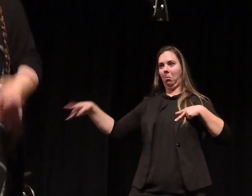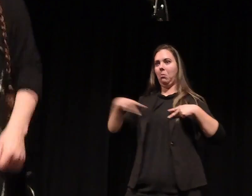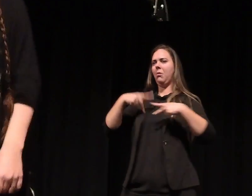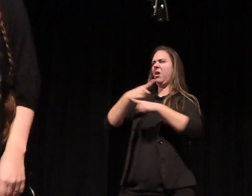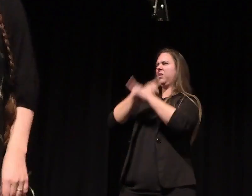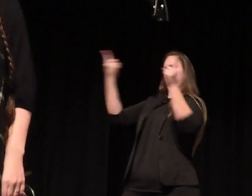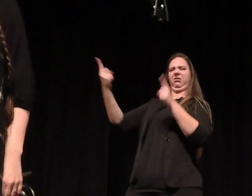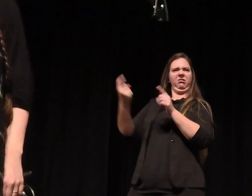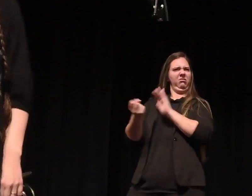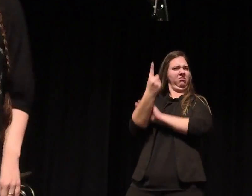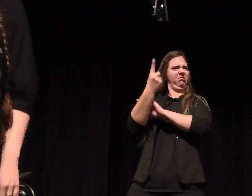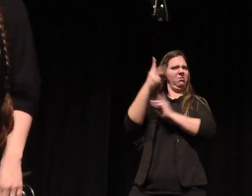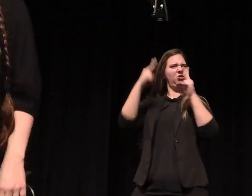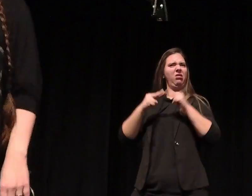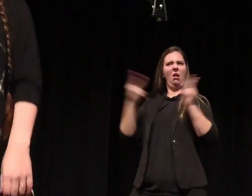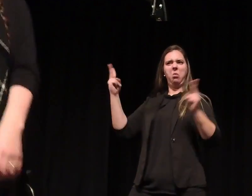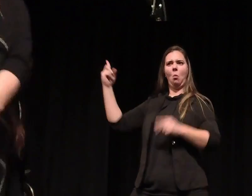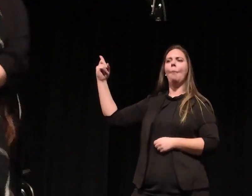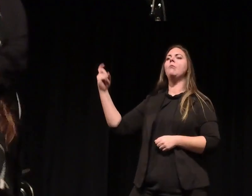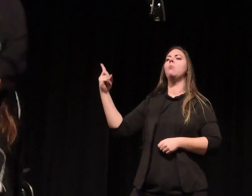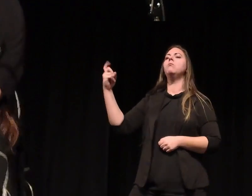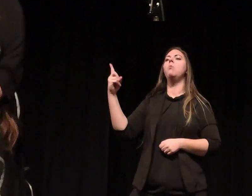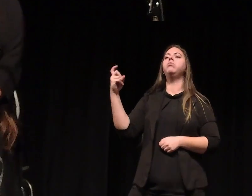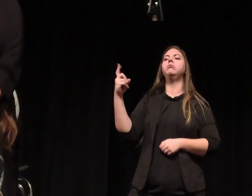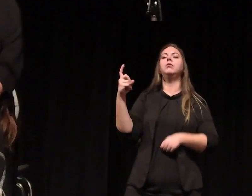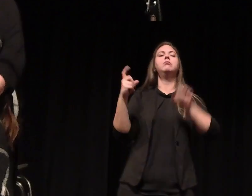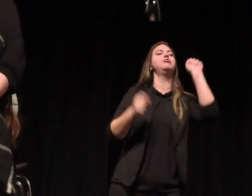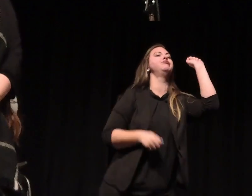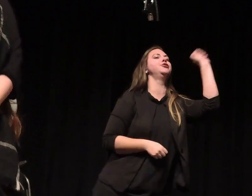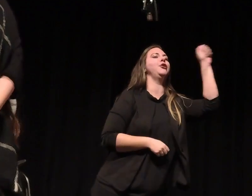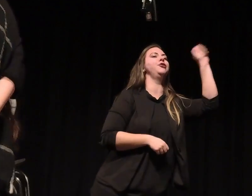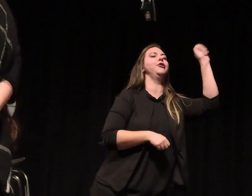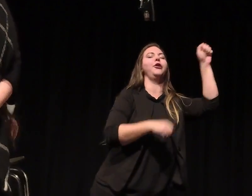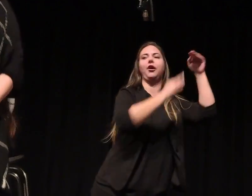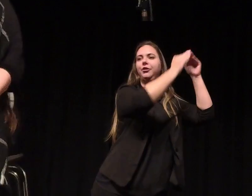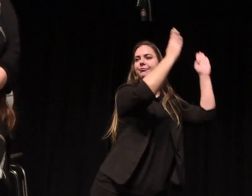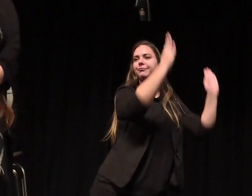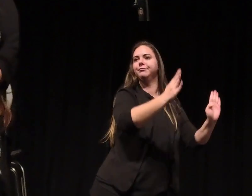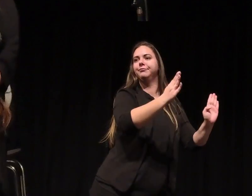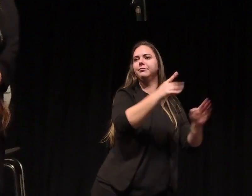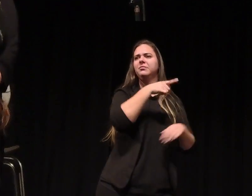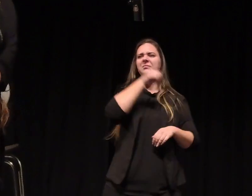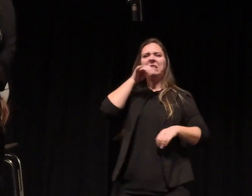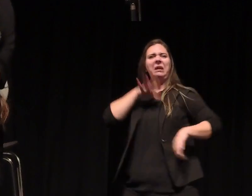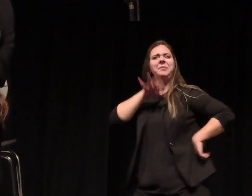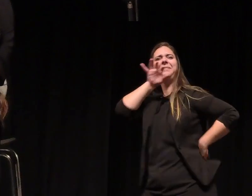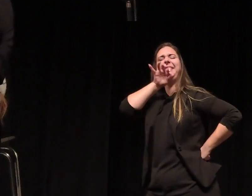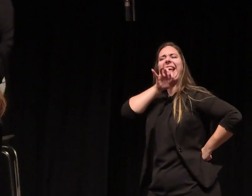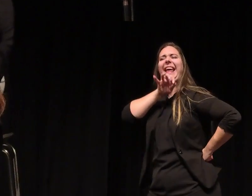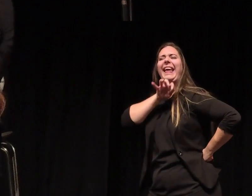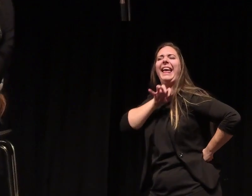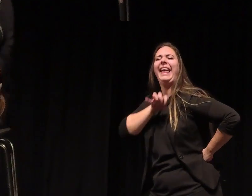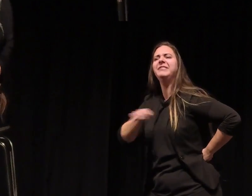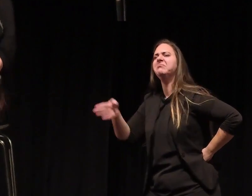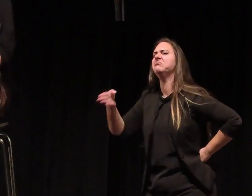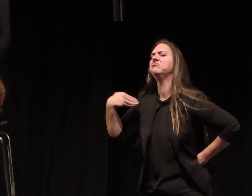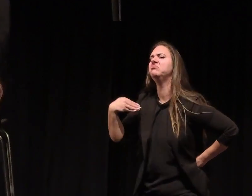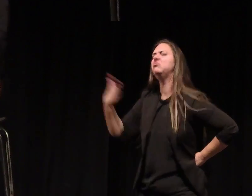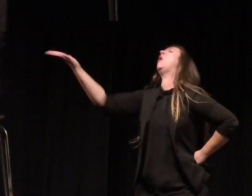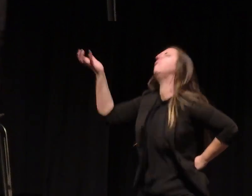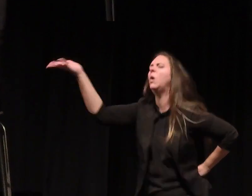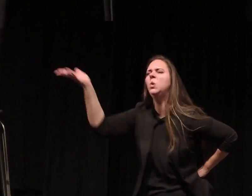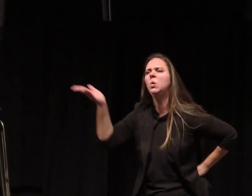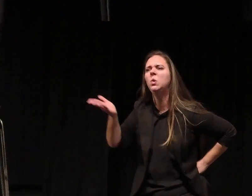Il cogne à une des portes des maisons, puis une vieille femme répond à la porte. « Qu'est-ce que vous voulez, vous? »